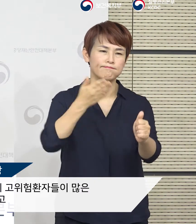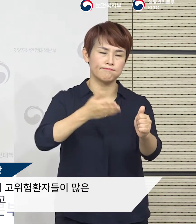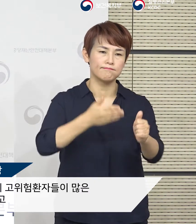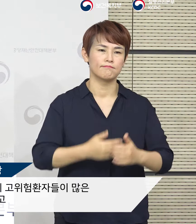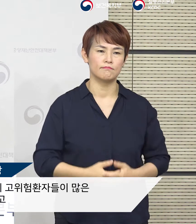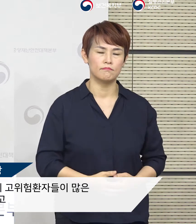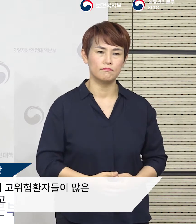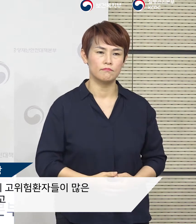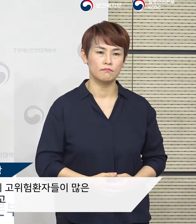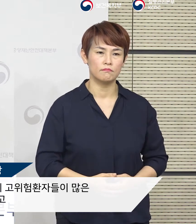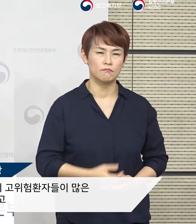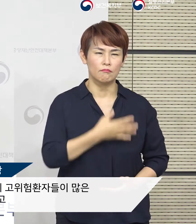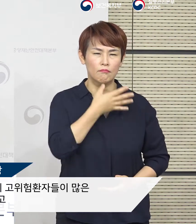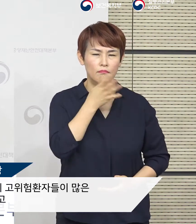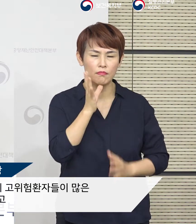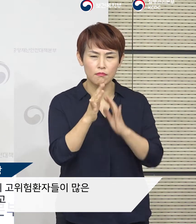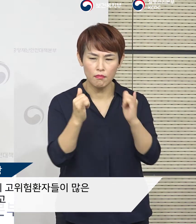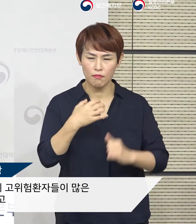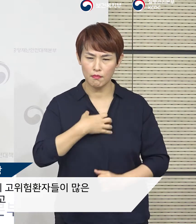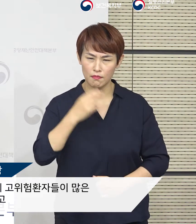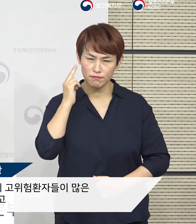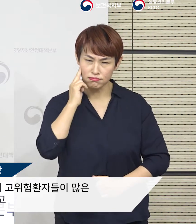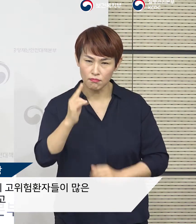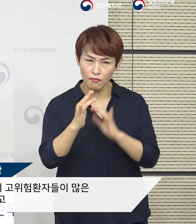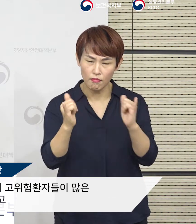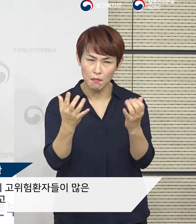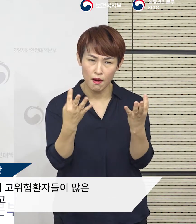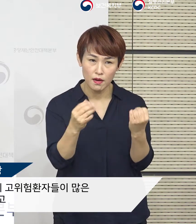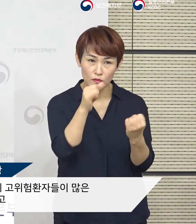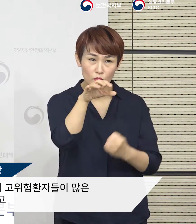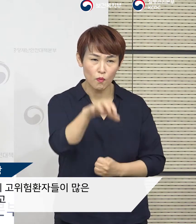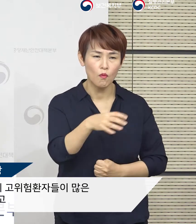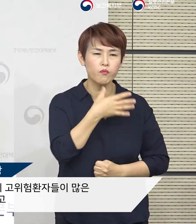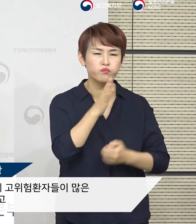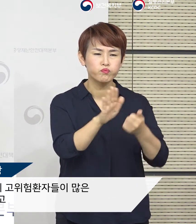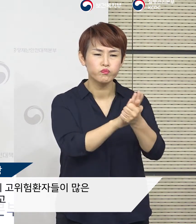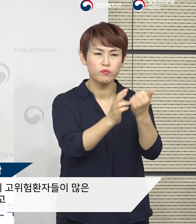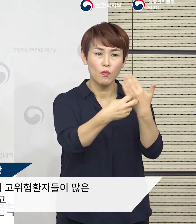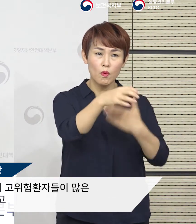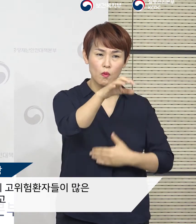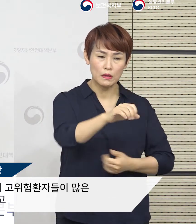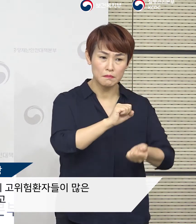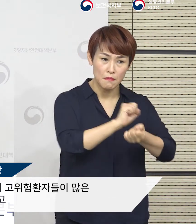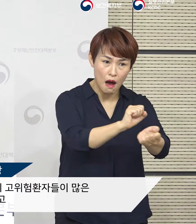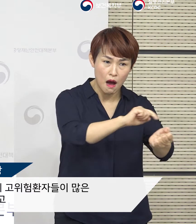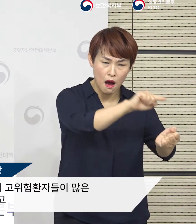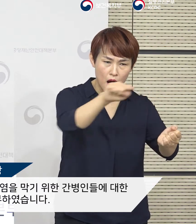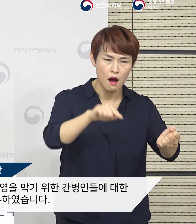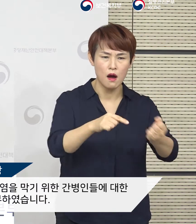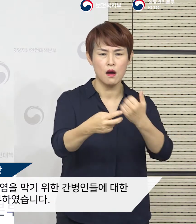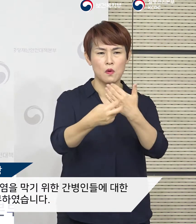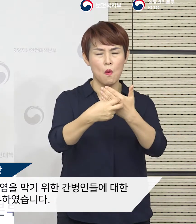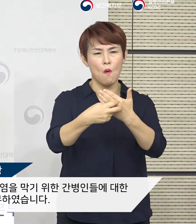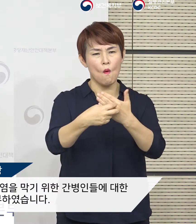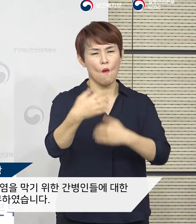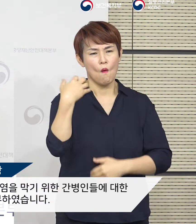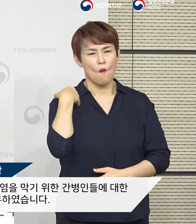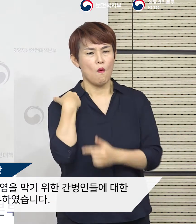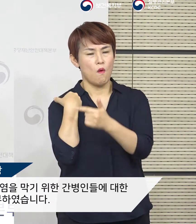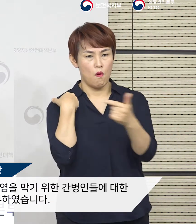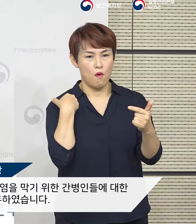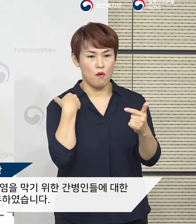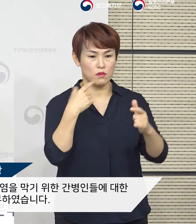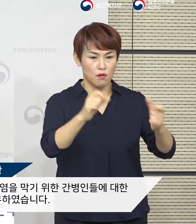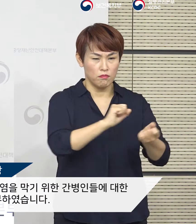주문하고 고령의 고위험 환자들이 많은 요양병원에서의 감염은 의료체계에 부담을 주고 지역사회로 번질